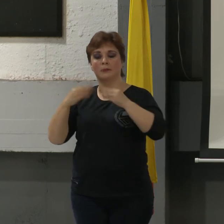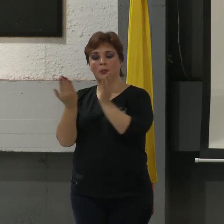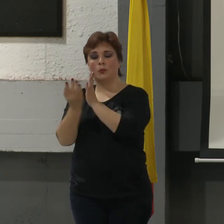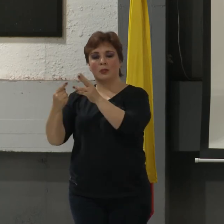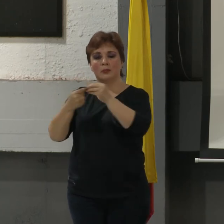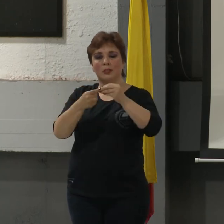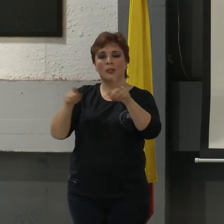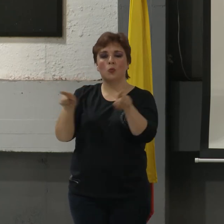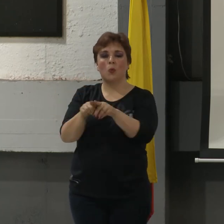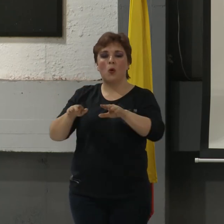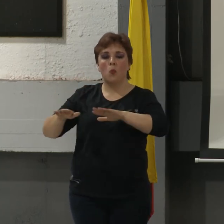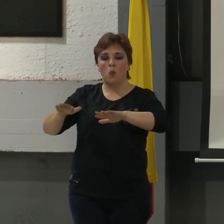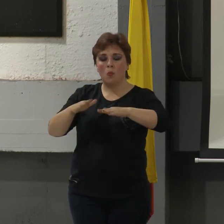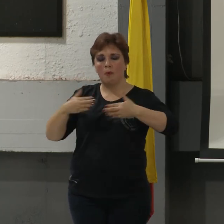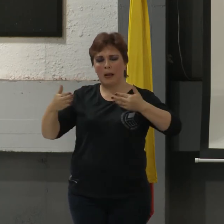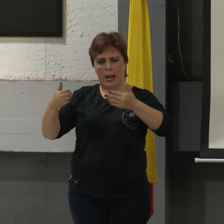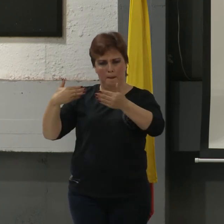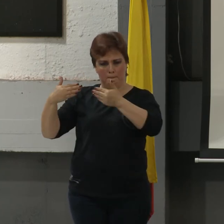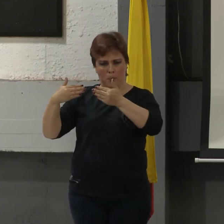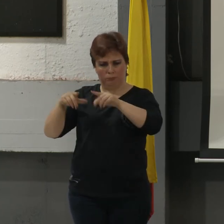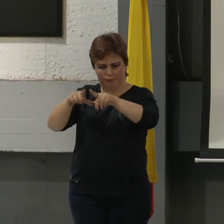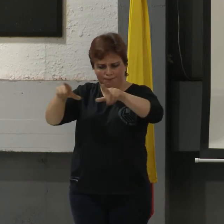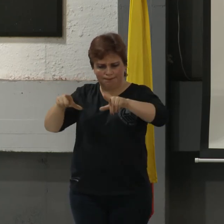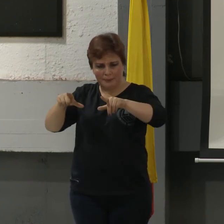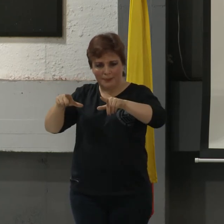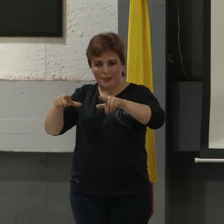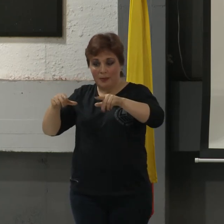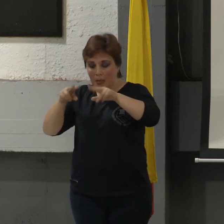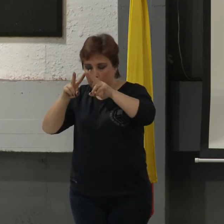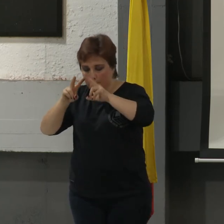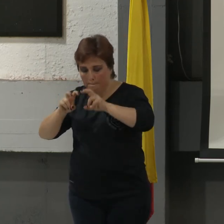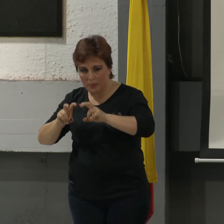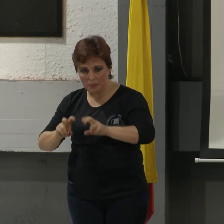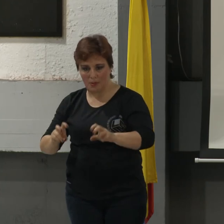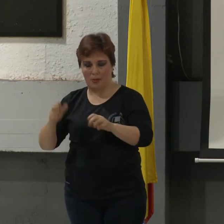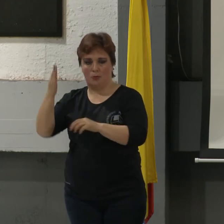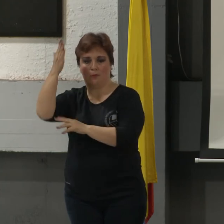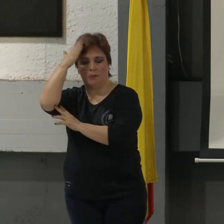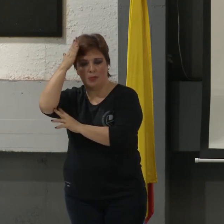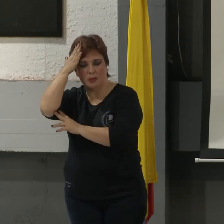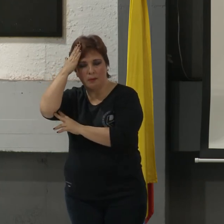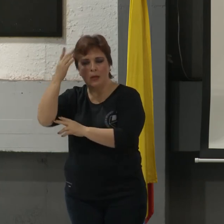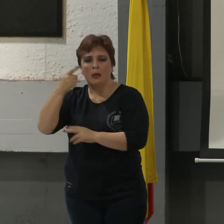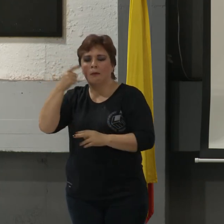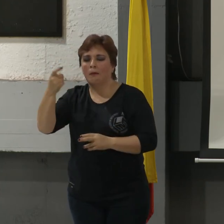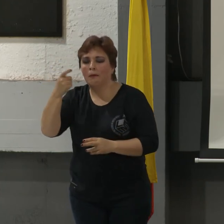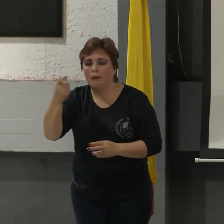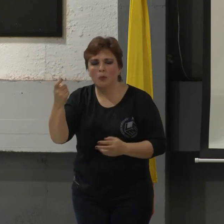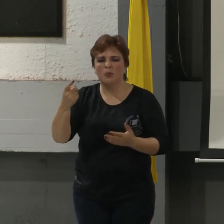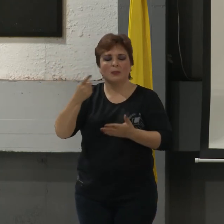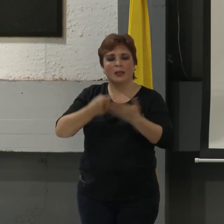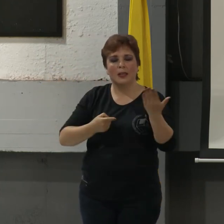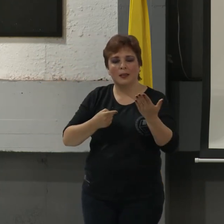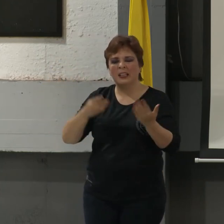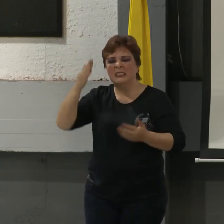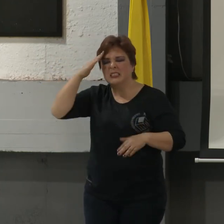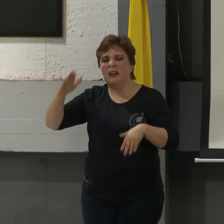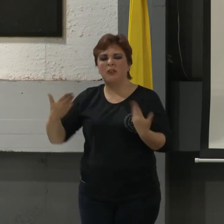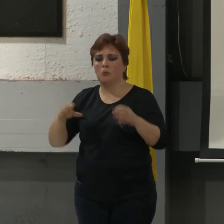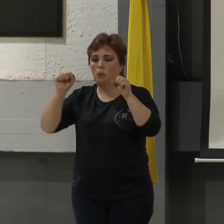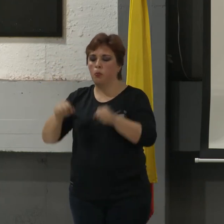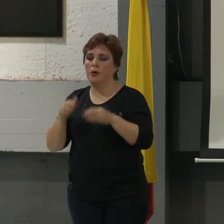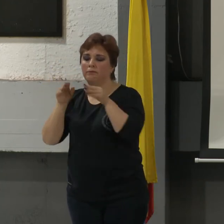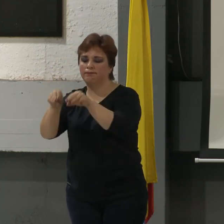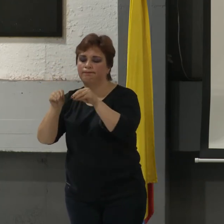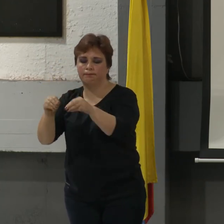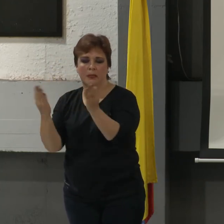para personas con características propias buscando su inclusión en la sociedad resaltar la trayectoria histórica y la